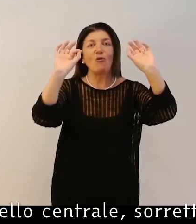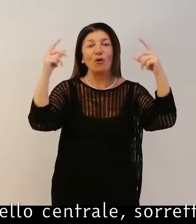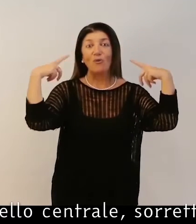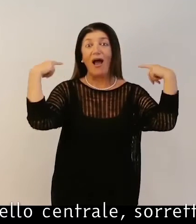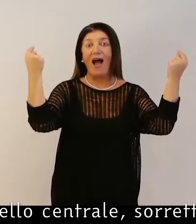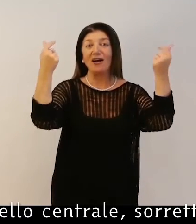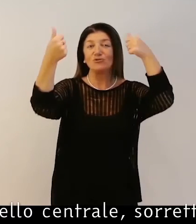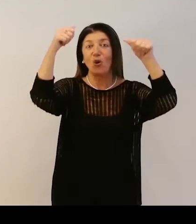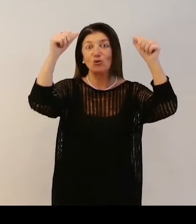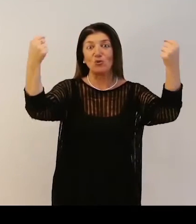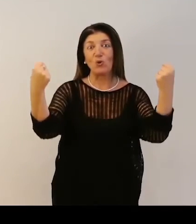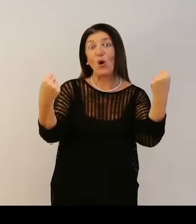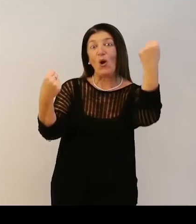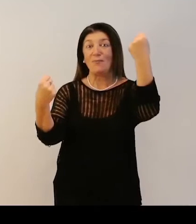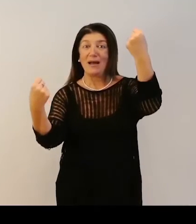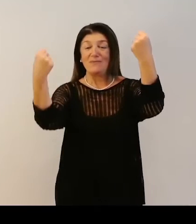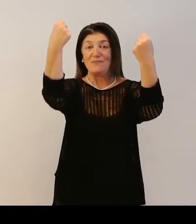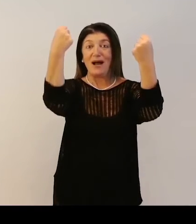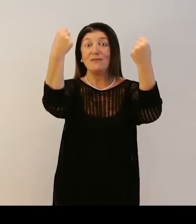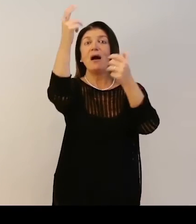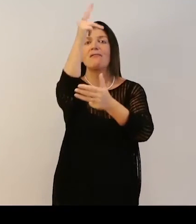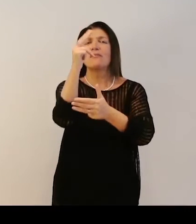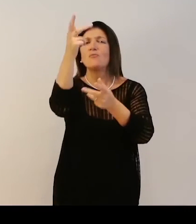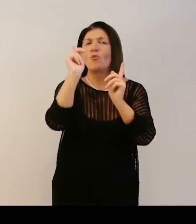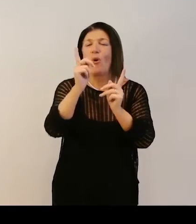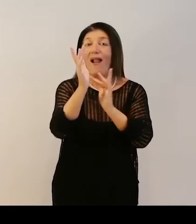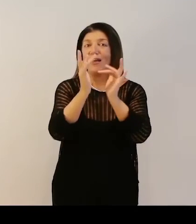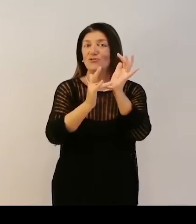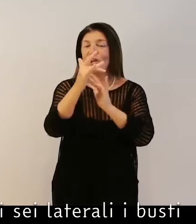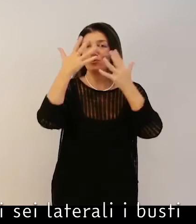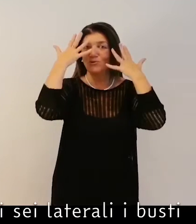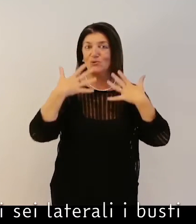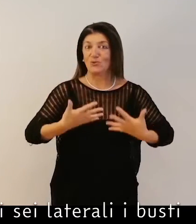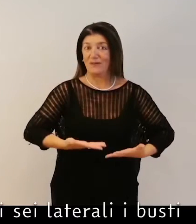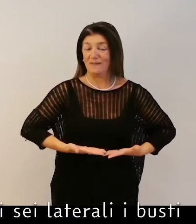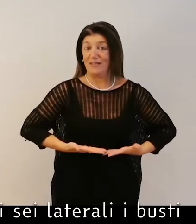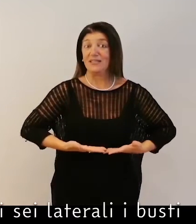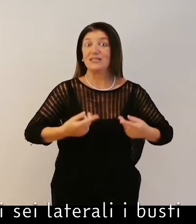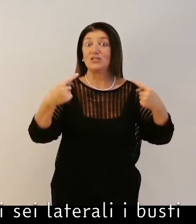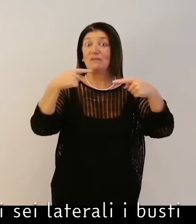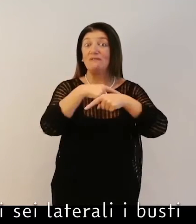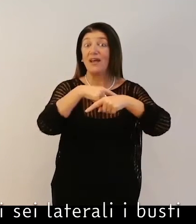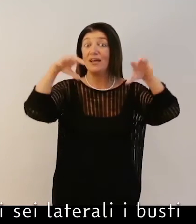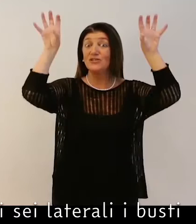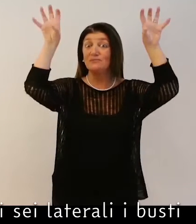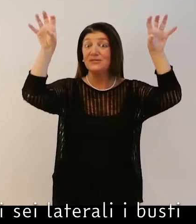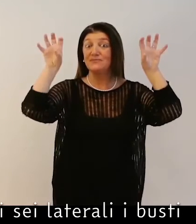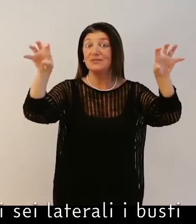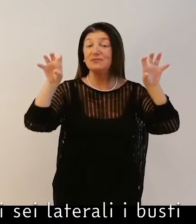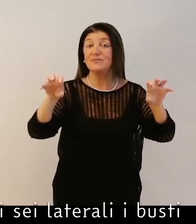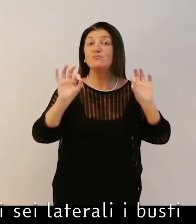di angioletti in stucco, è affrescato il busto di Cristo. Nei sei laterali, i busti degli